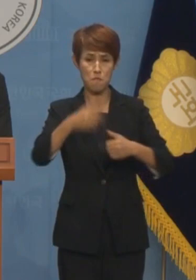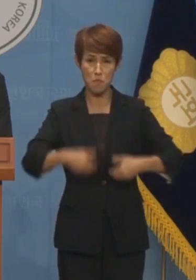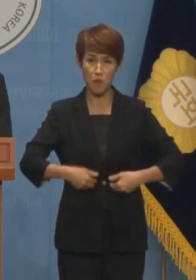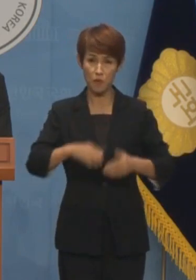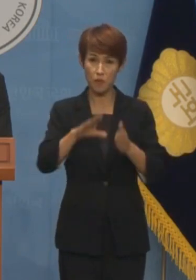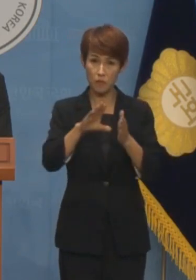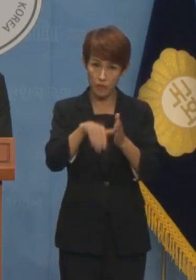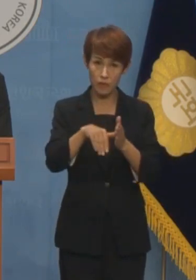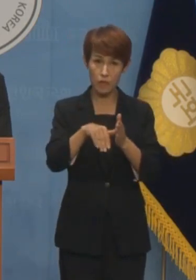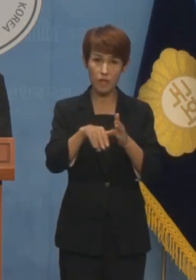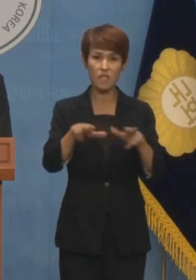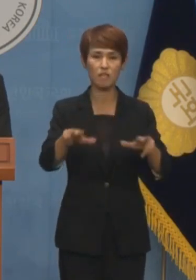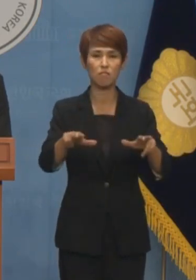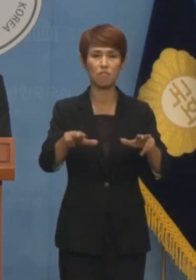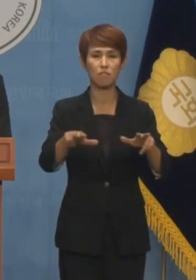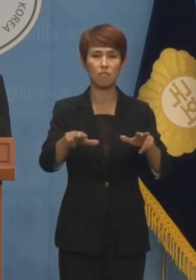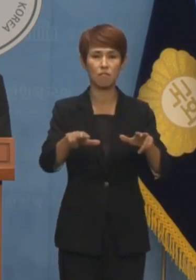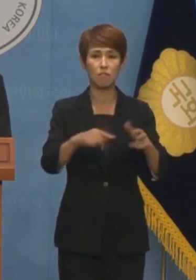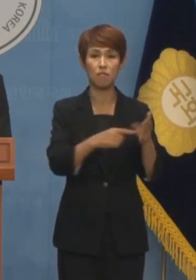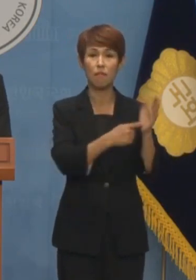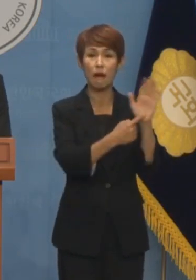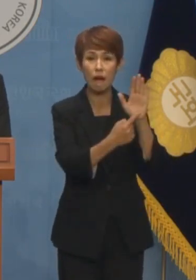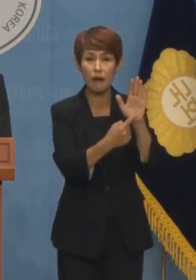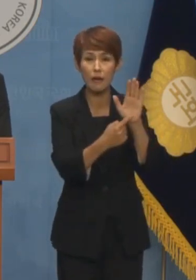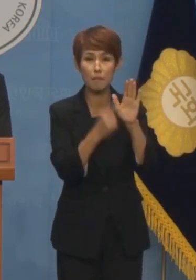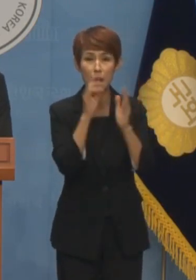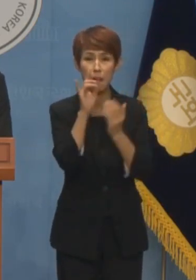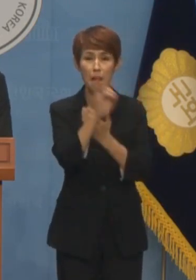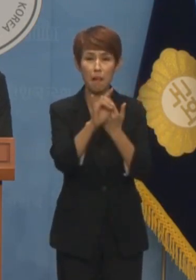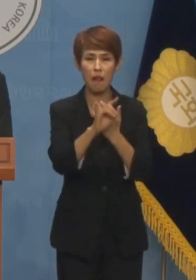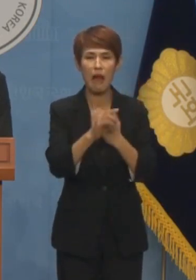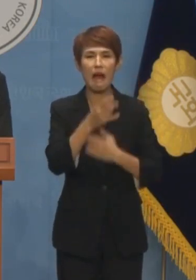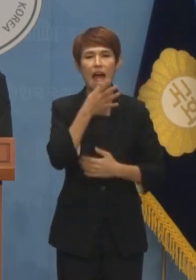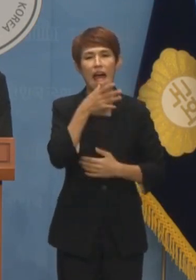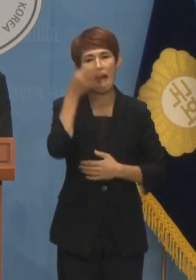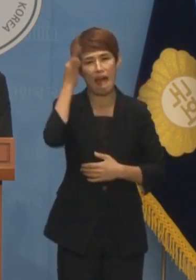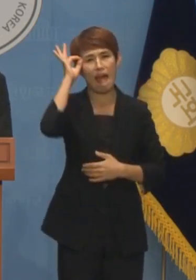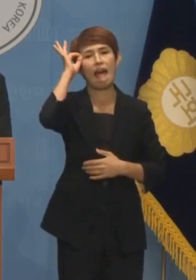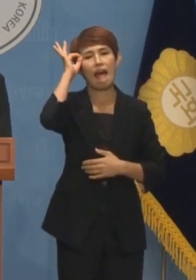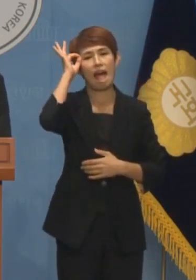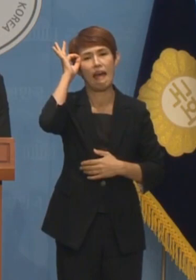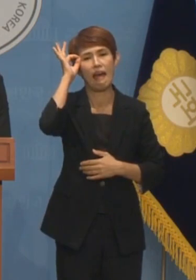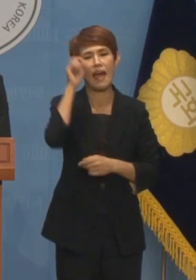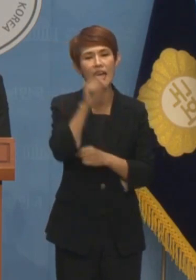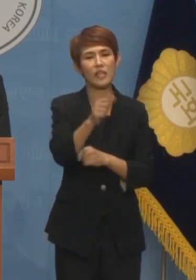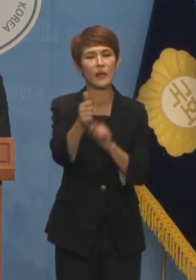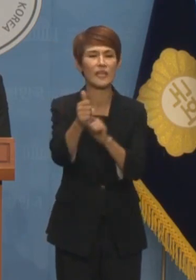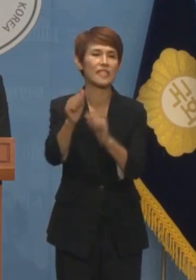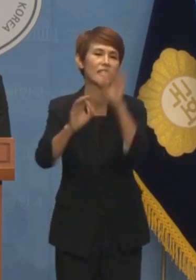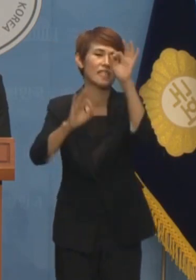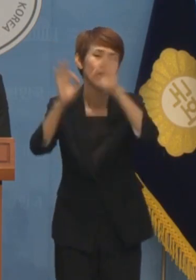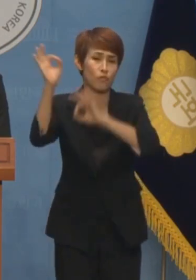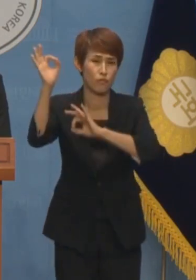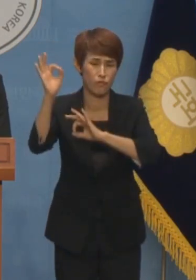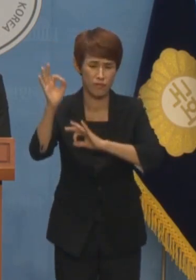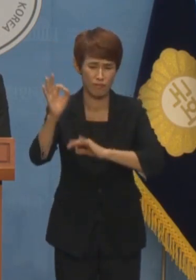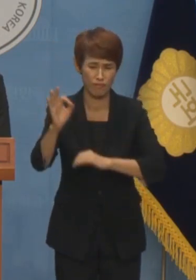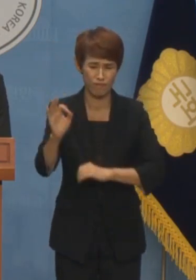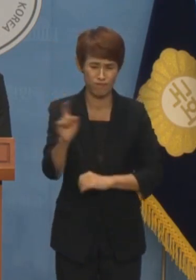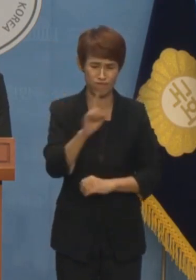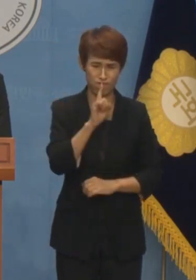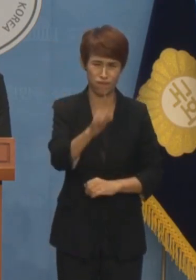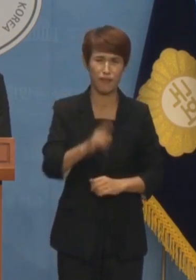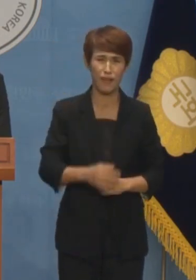이 상황에 고작 내놓은 해명이라는 것이 깜빡 잊은 행정관의 실수였다니